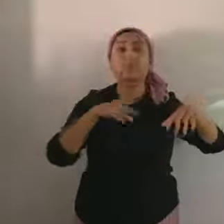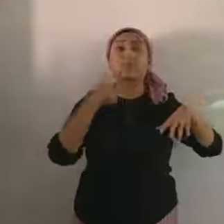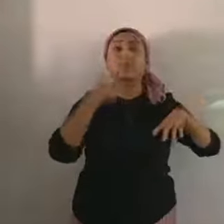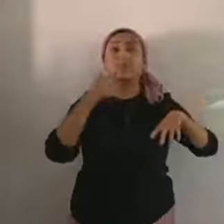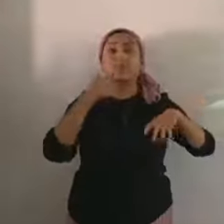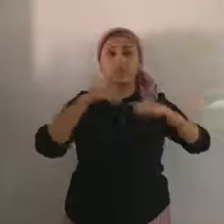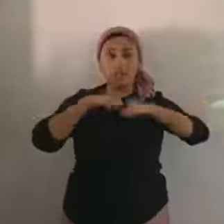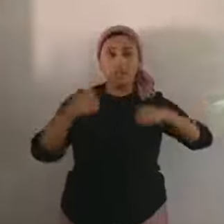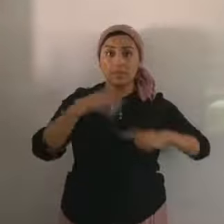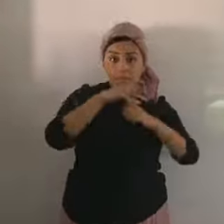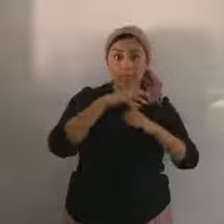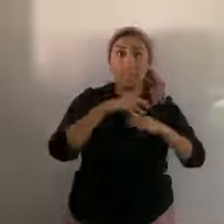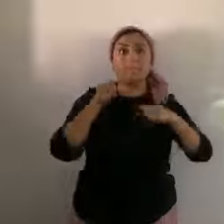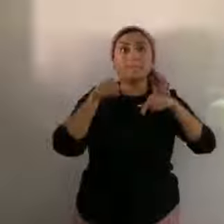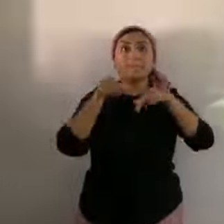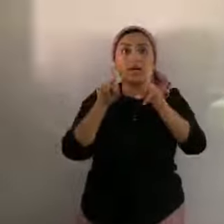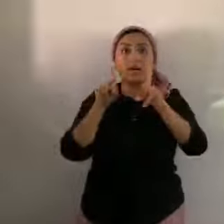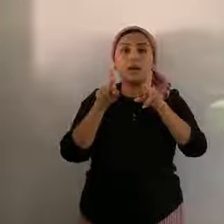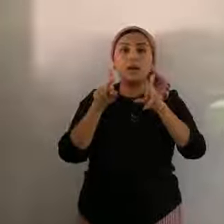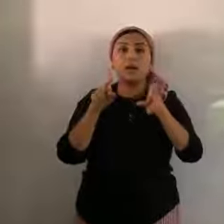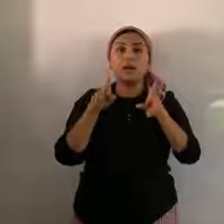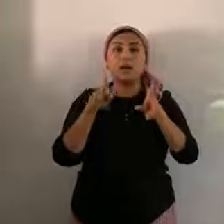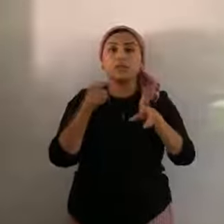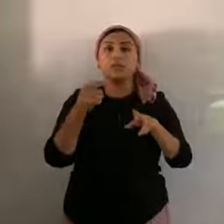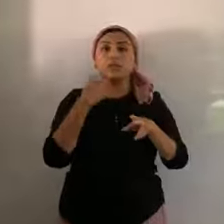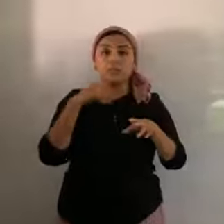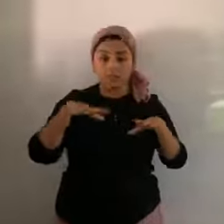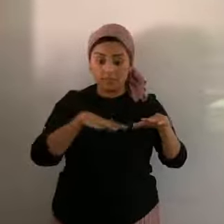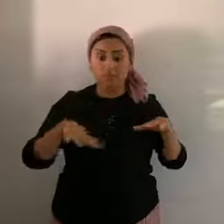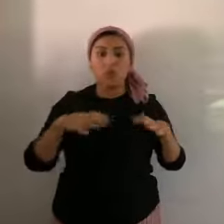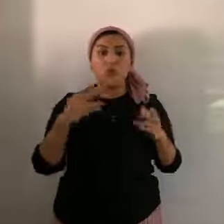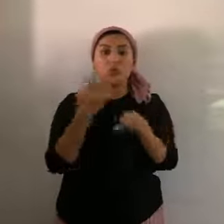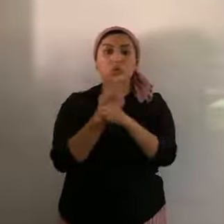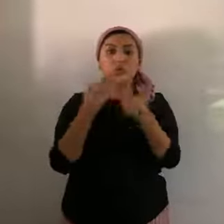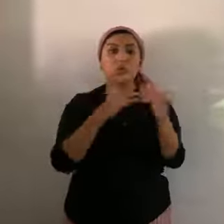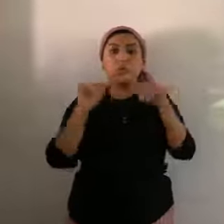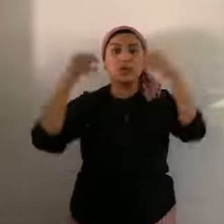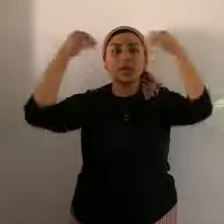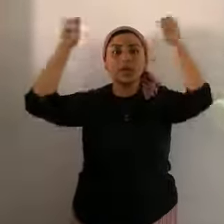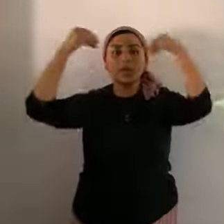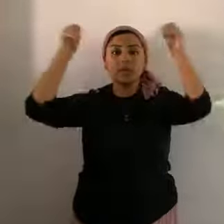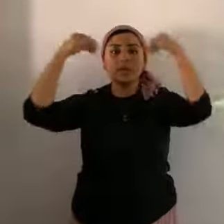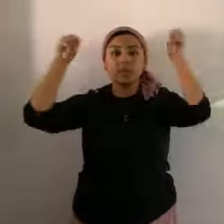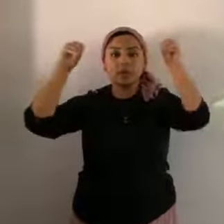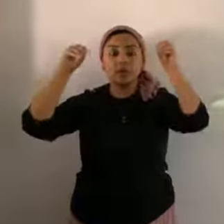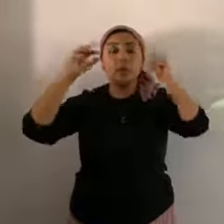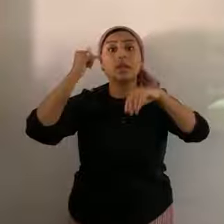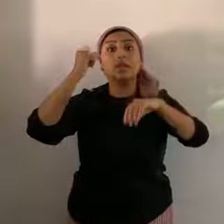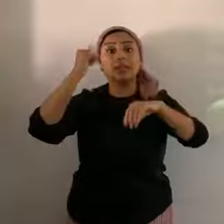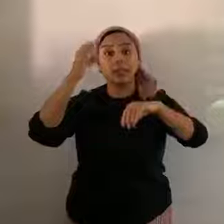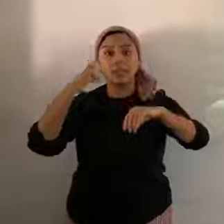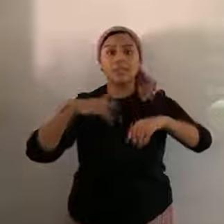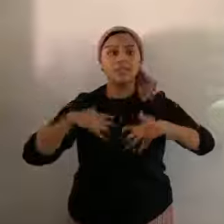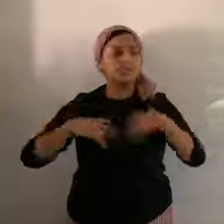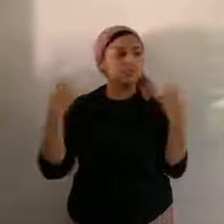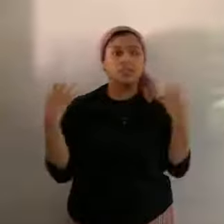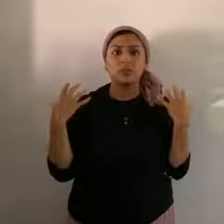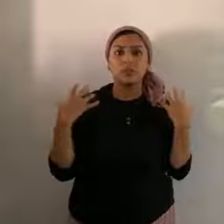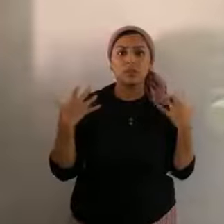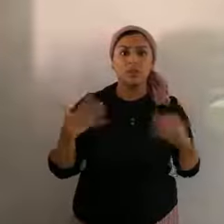patio fuera usado como mercado, y eso le airó a Yahshua, y